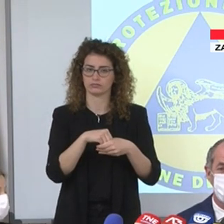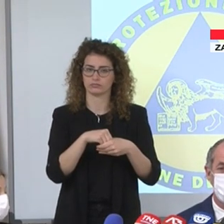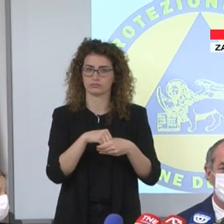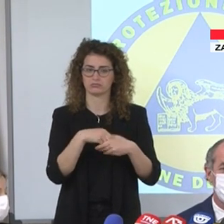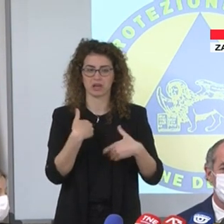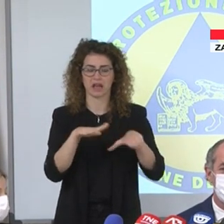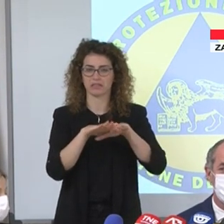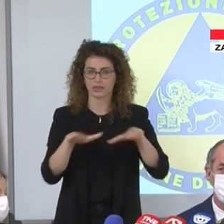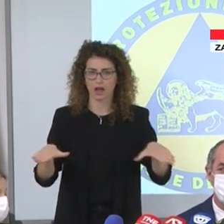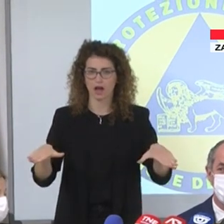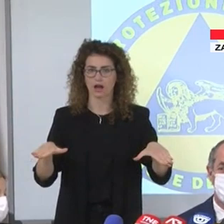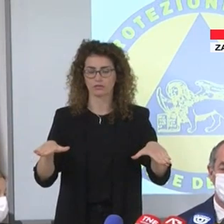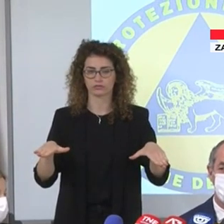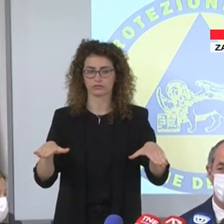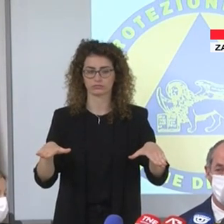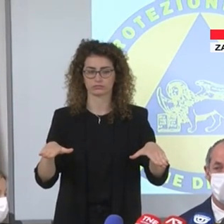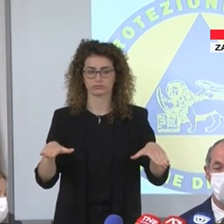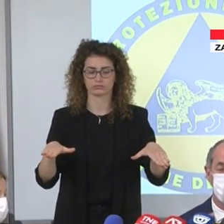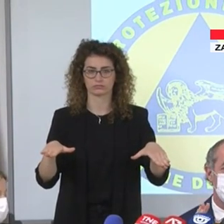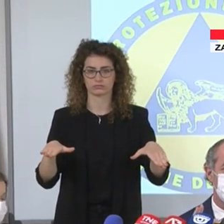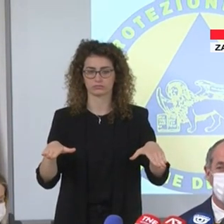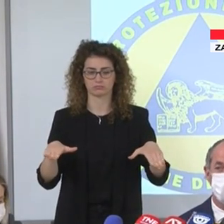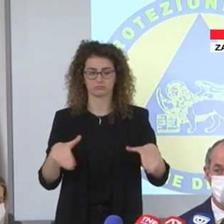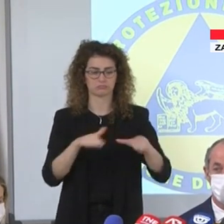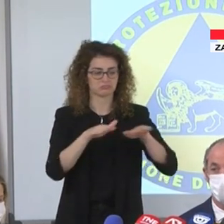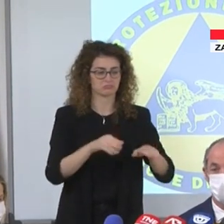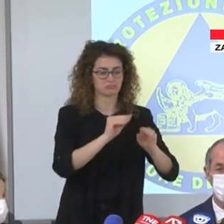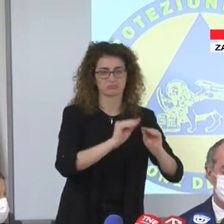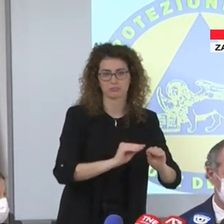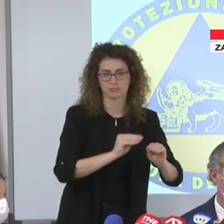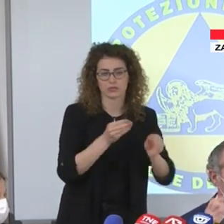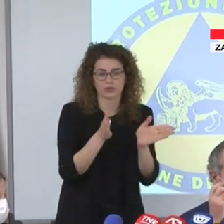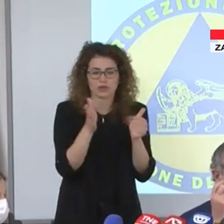le scrivanie, i punti di appoggio, i box, tutto